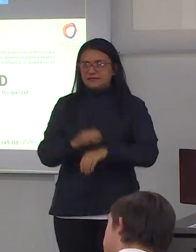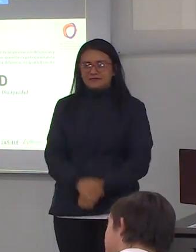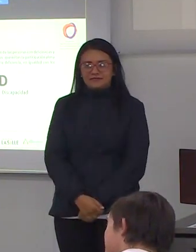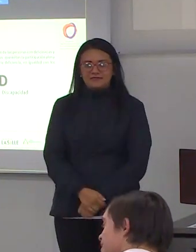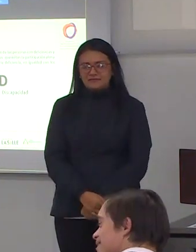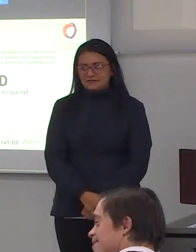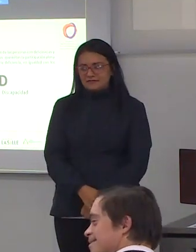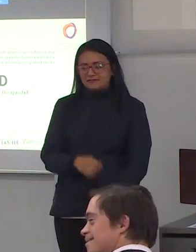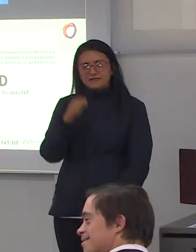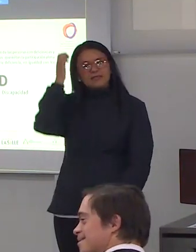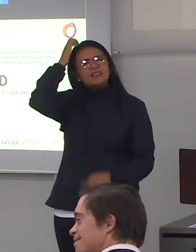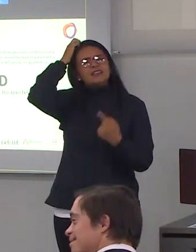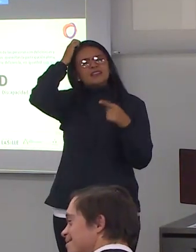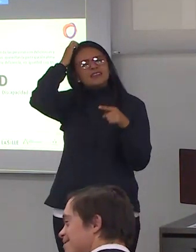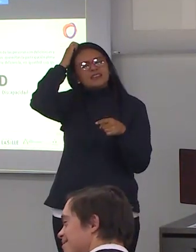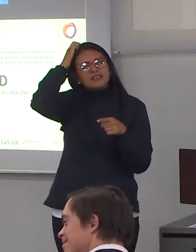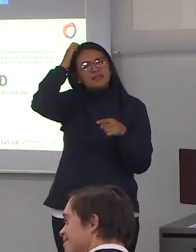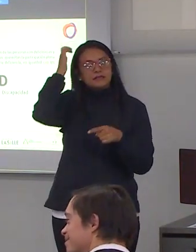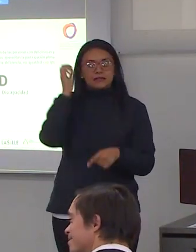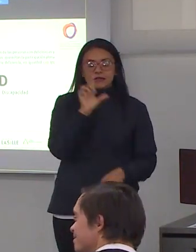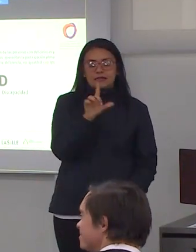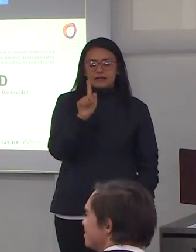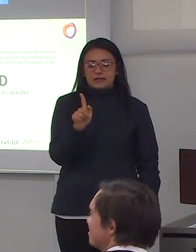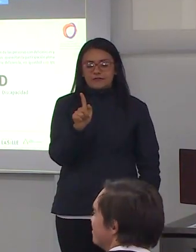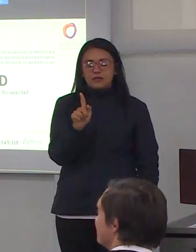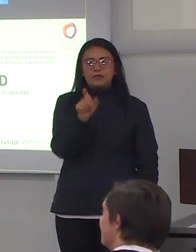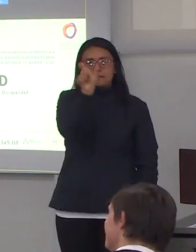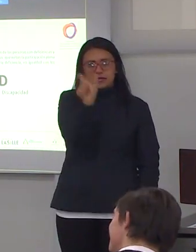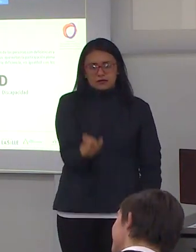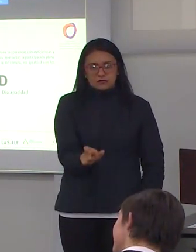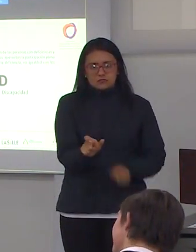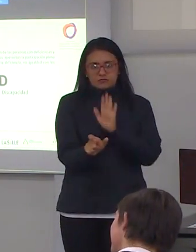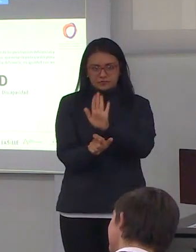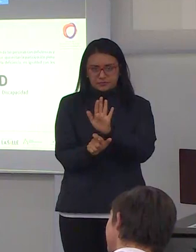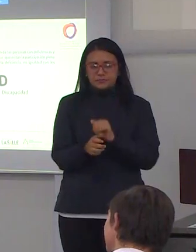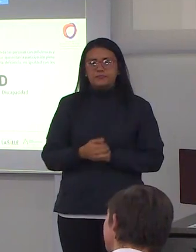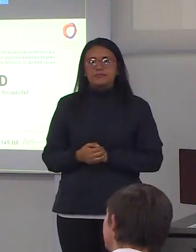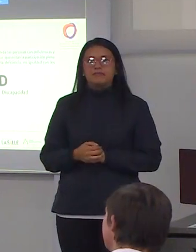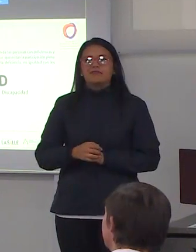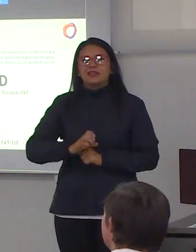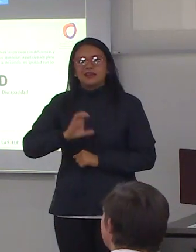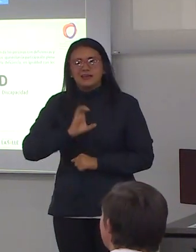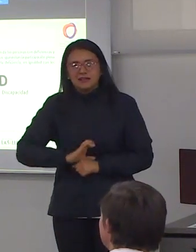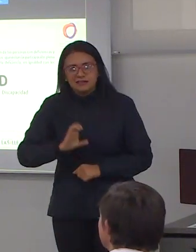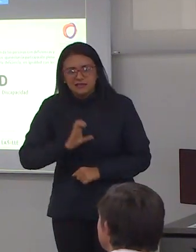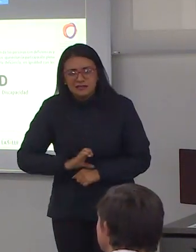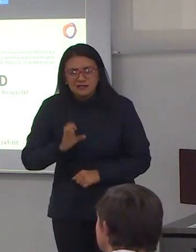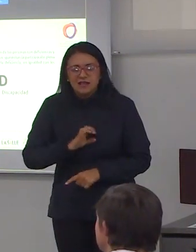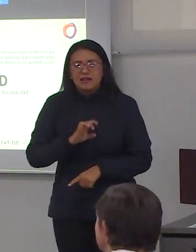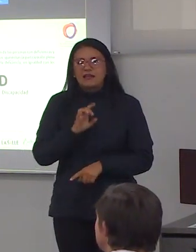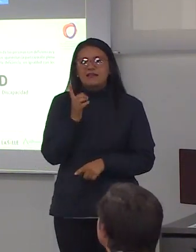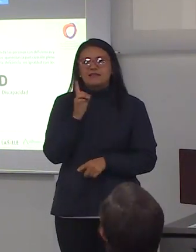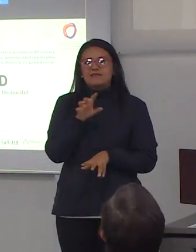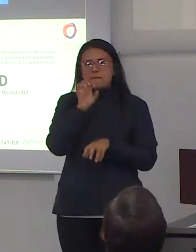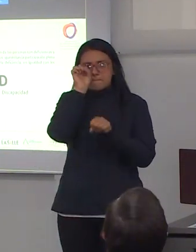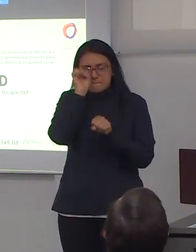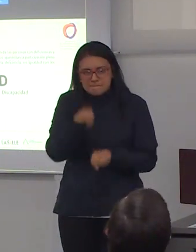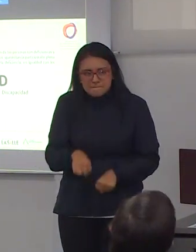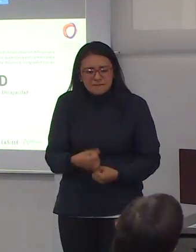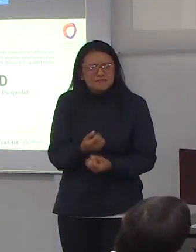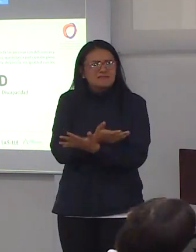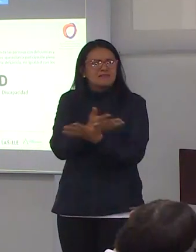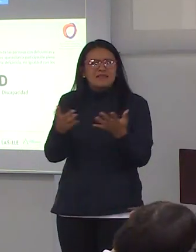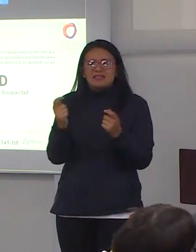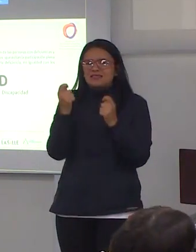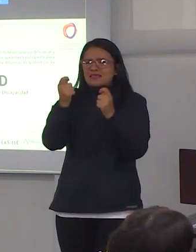¿qué quiere decir eso? la LF es la persona la característica la deficiencia lo que ustedes